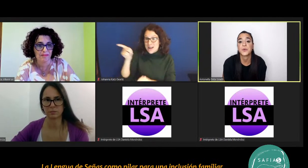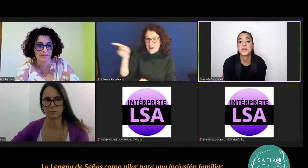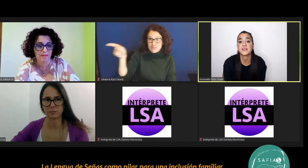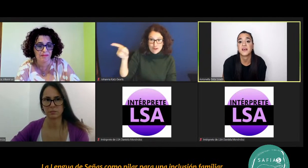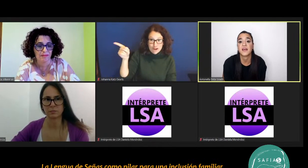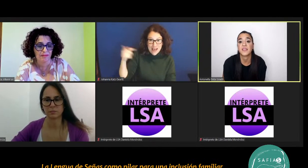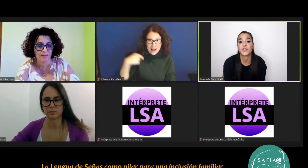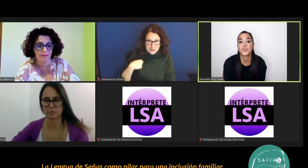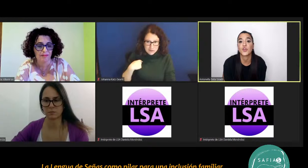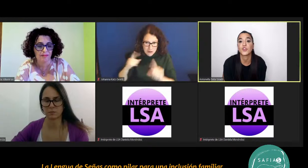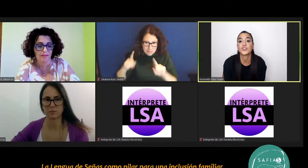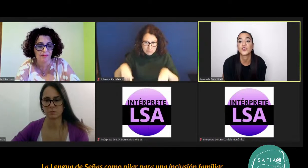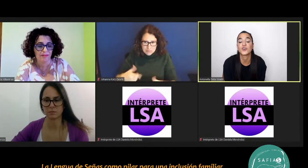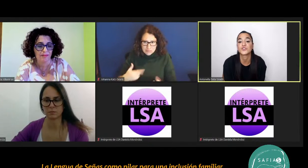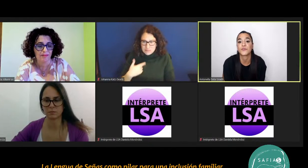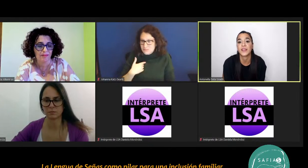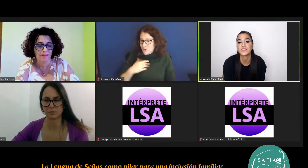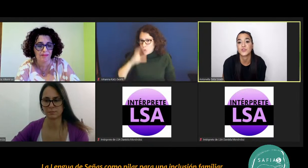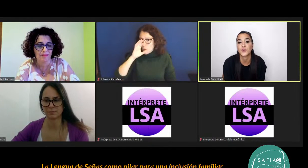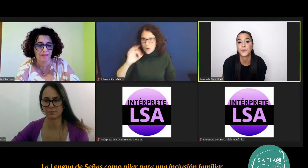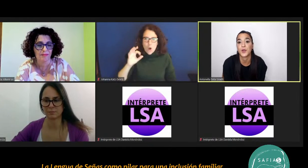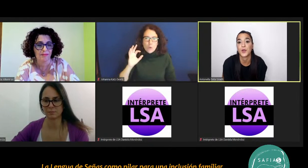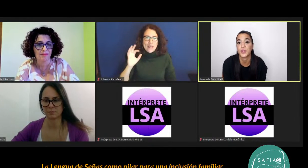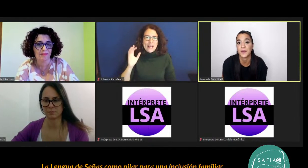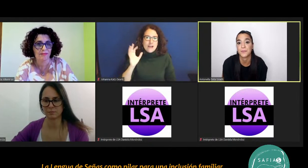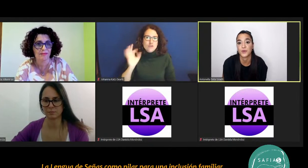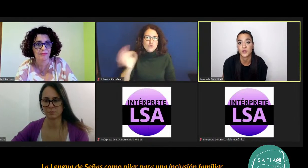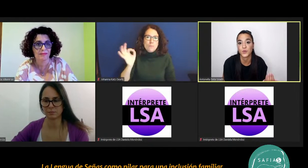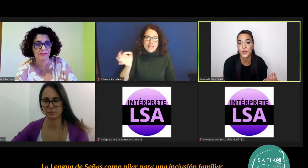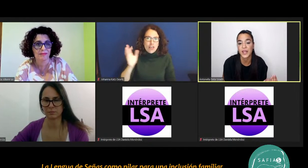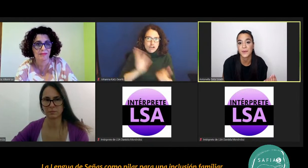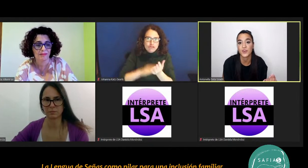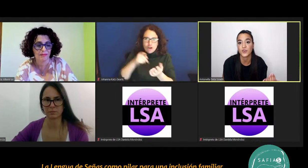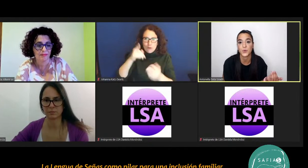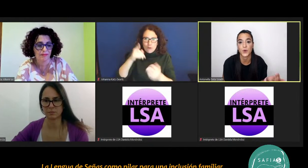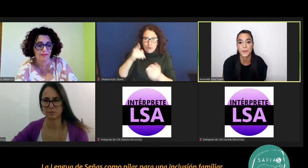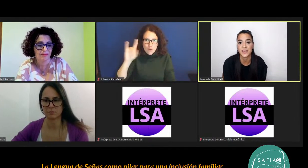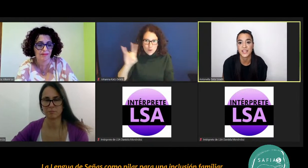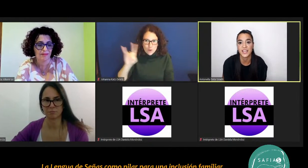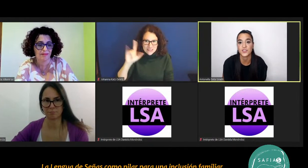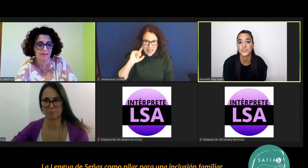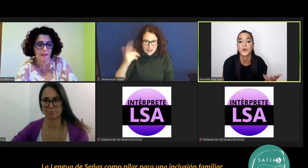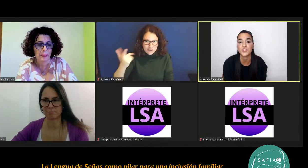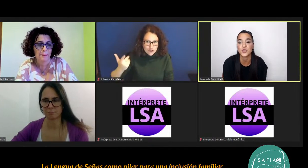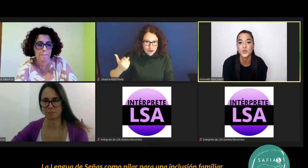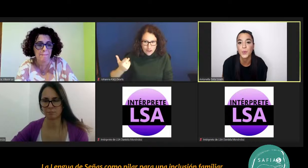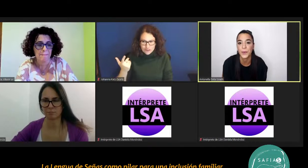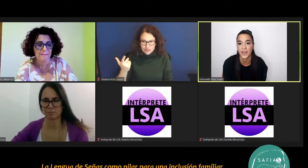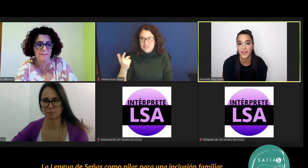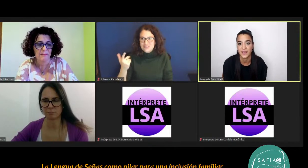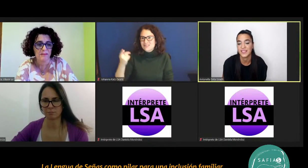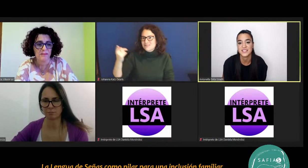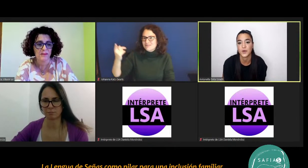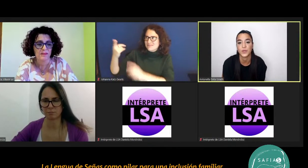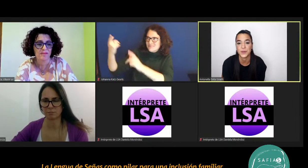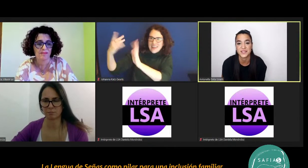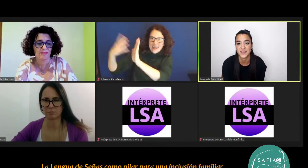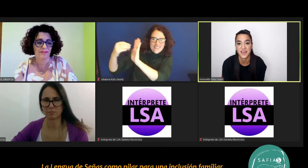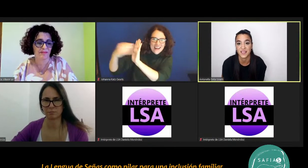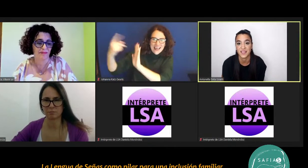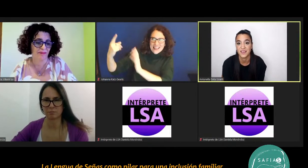a esa universidad donde todos eran sordos. ¿Pero por qué? Porque tuve un hermano y sus compañeros, y por eso supe de